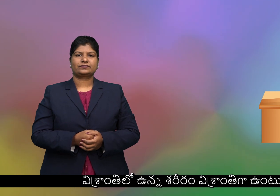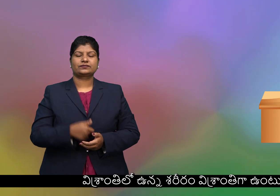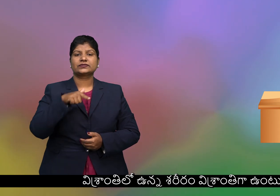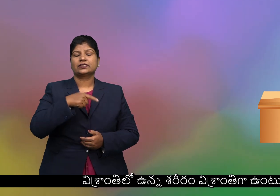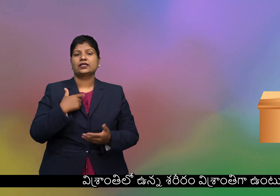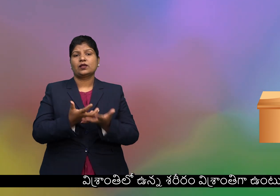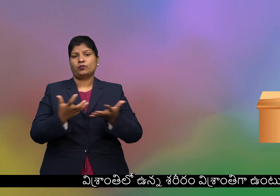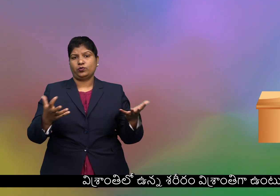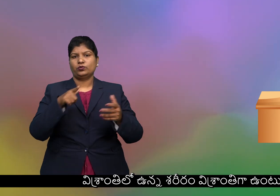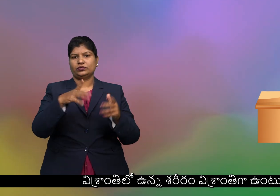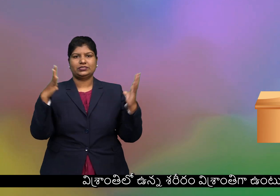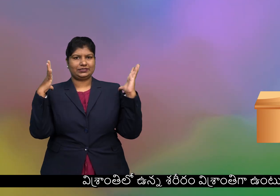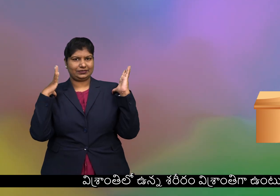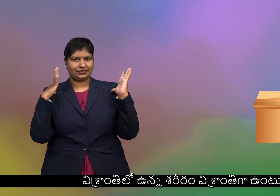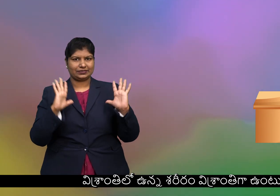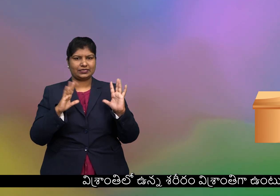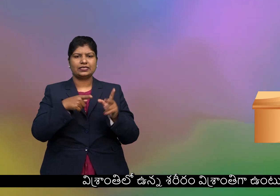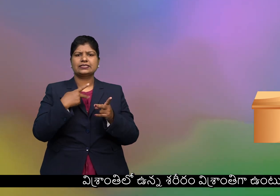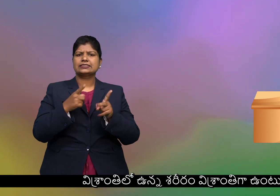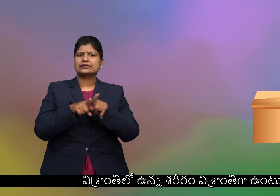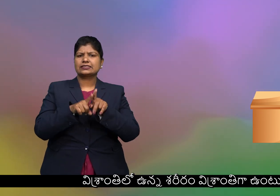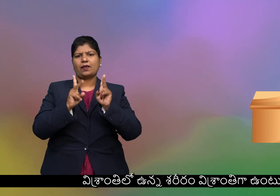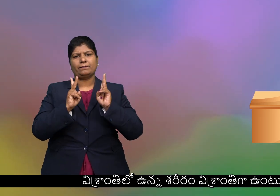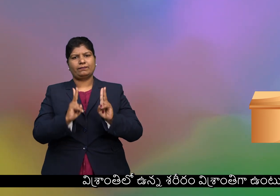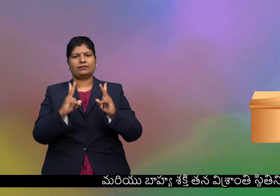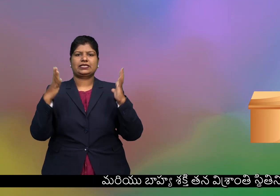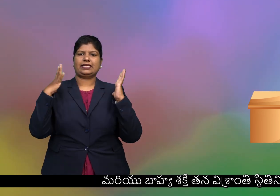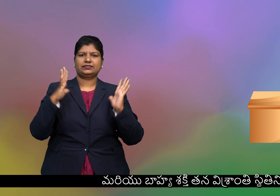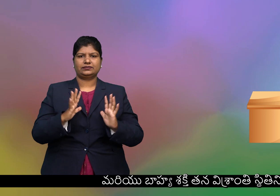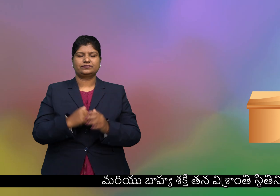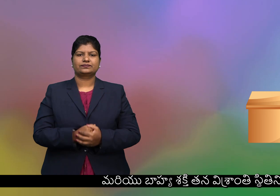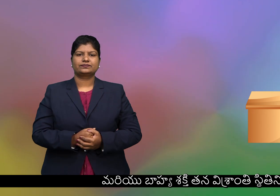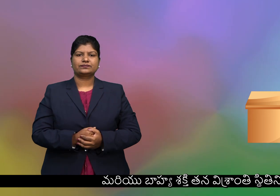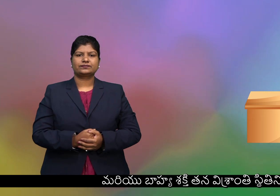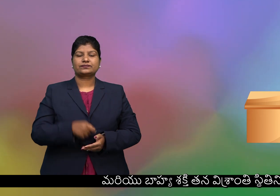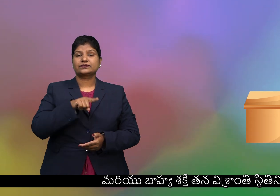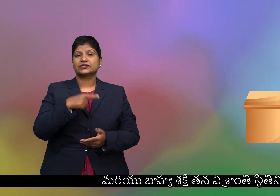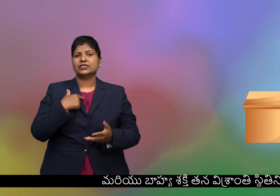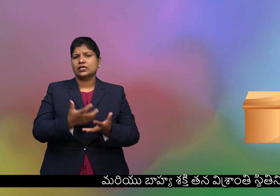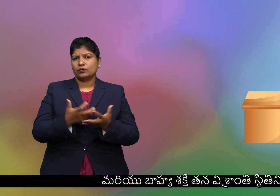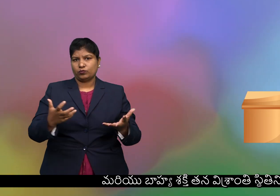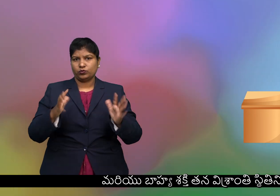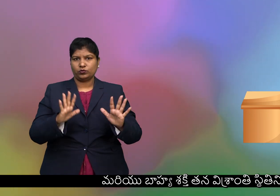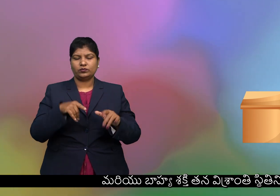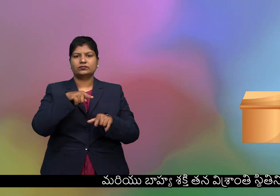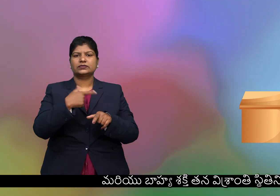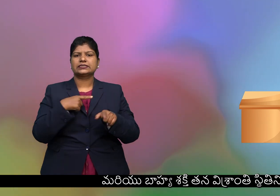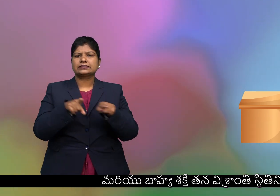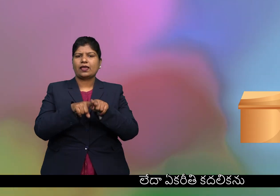విశ్రాంతిలో ఉన్న శరీరం విశ్రాంతిగా ఉంటుంది మరియు బాహ్య శక్తి తన విశ్రాంతి స్థితిని